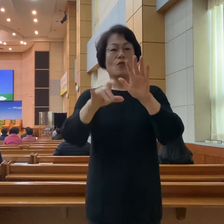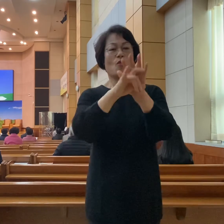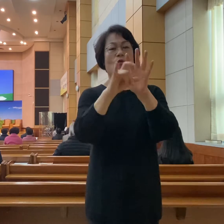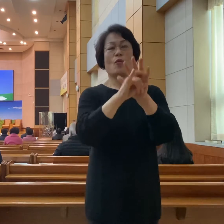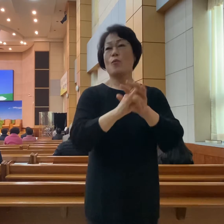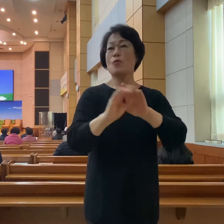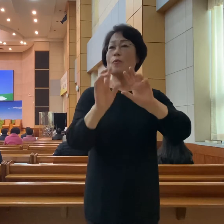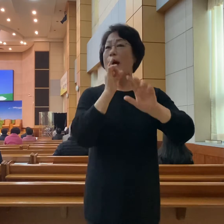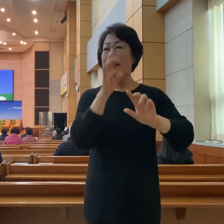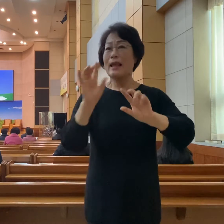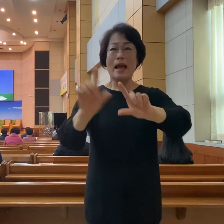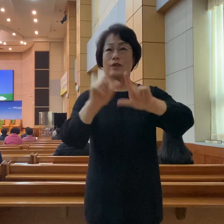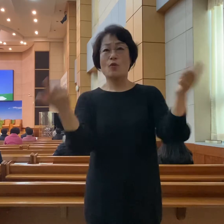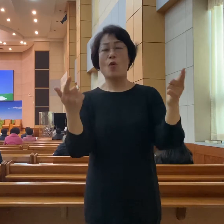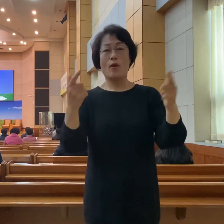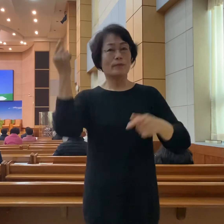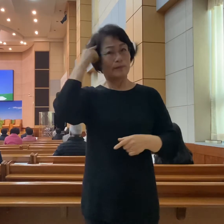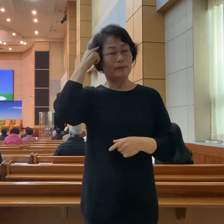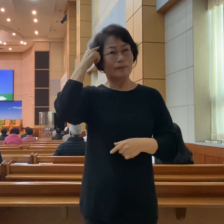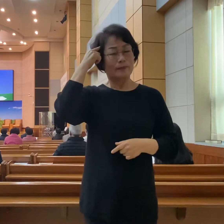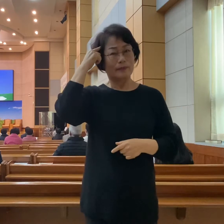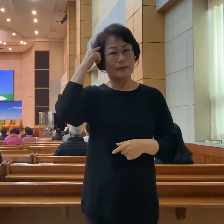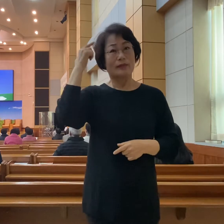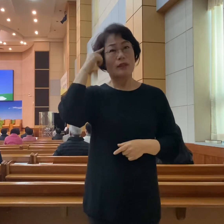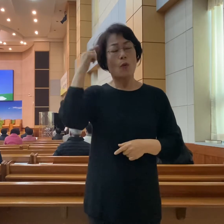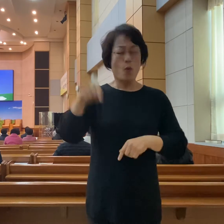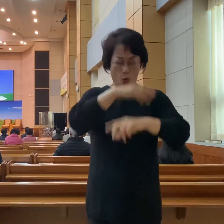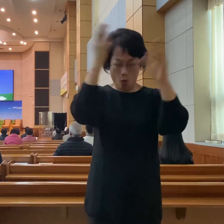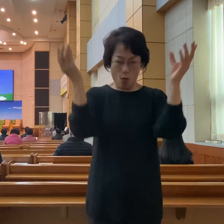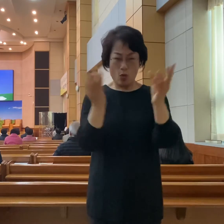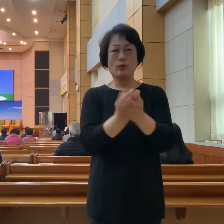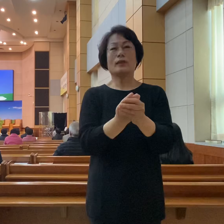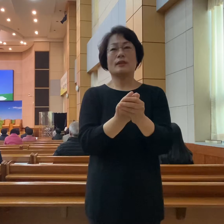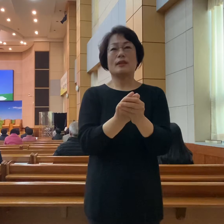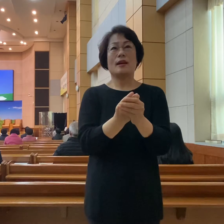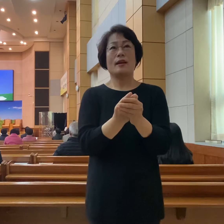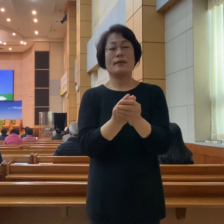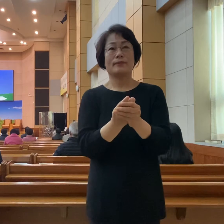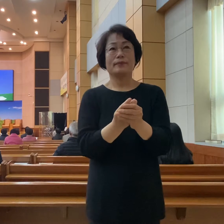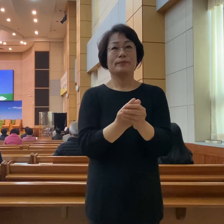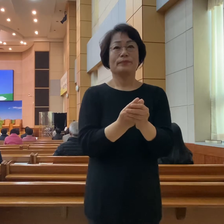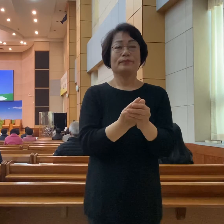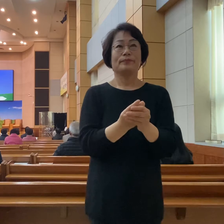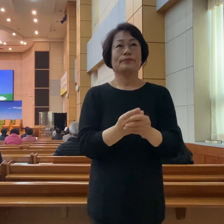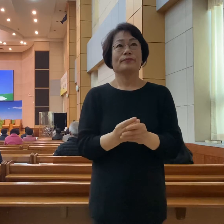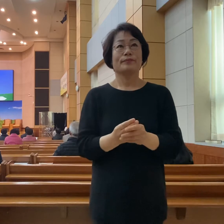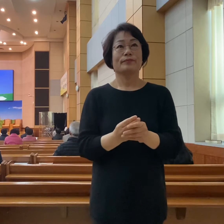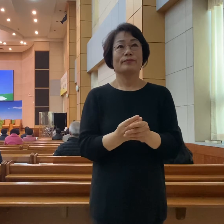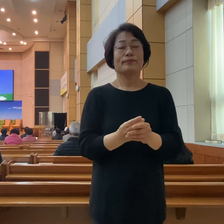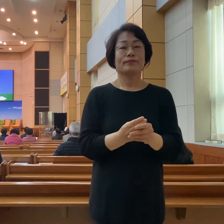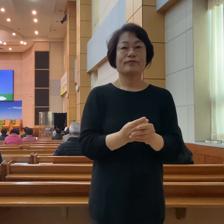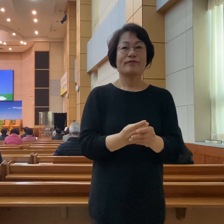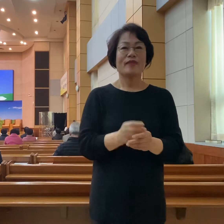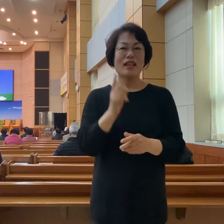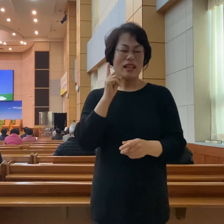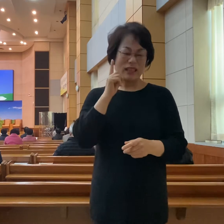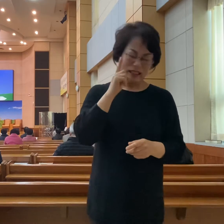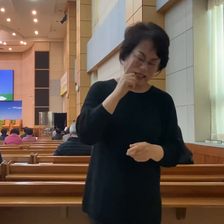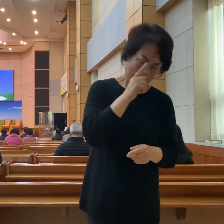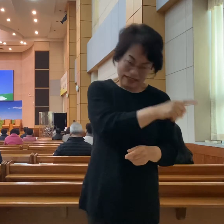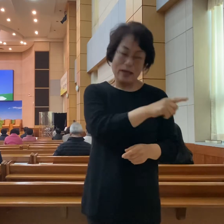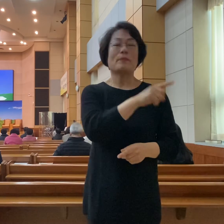아니라 이 사상이나 정신, 이 모든 것들도 사실은 얼마나 악해졌는가 하는